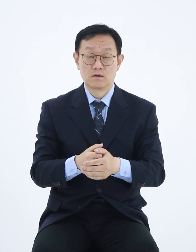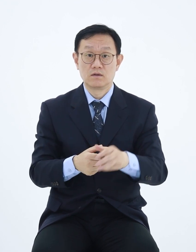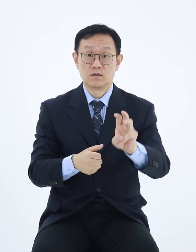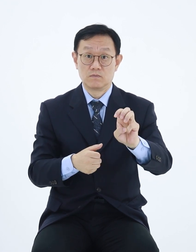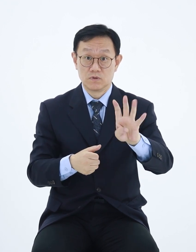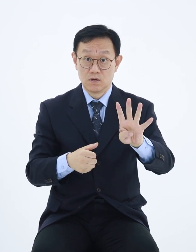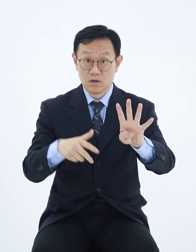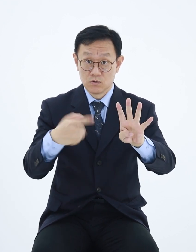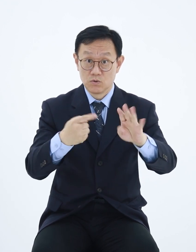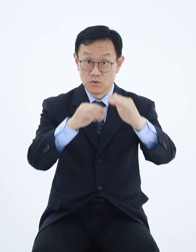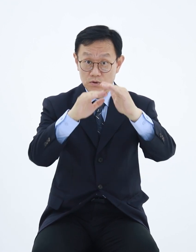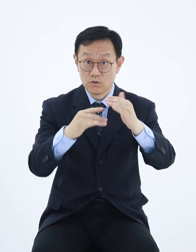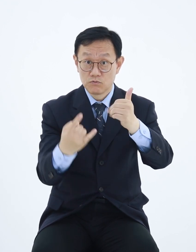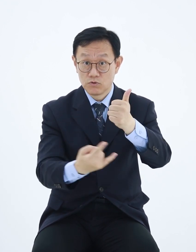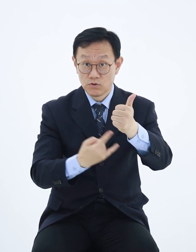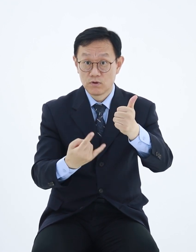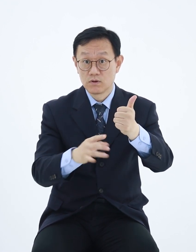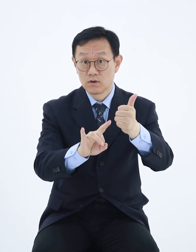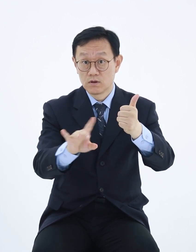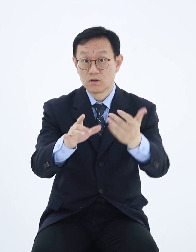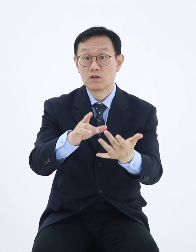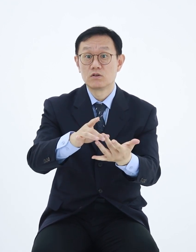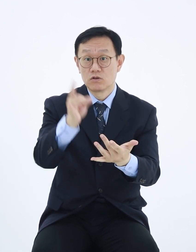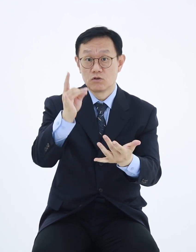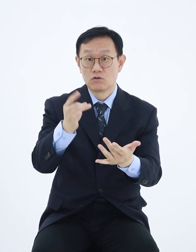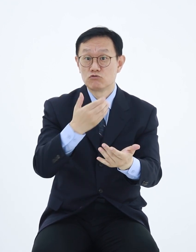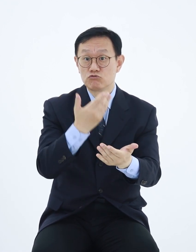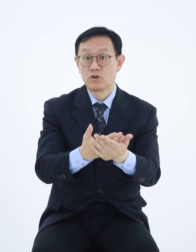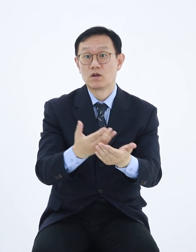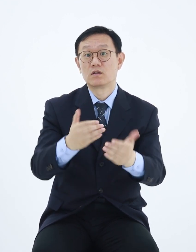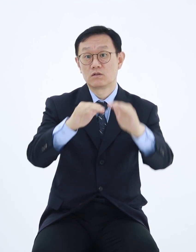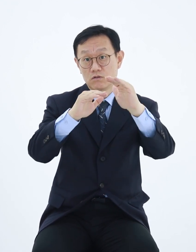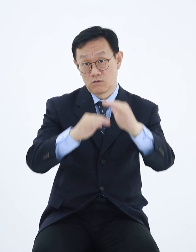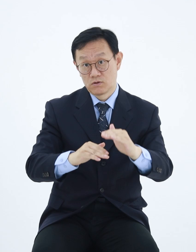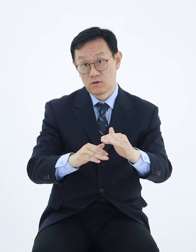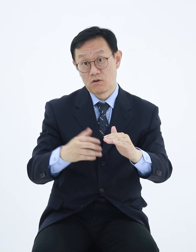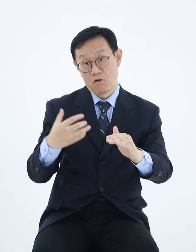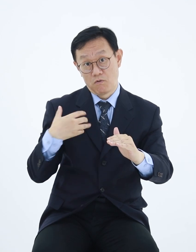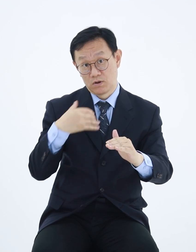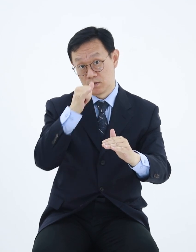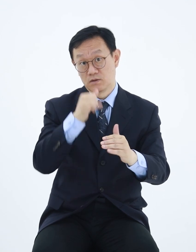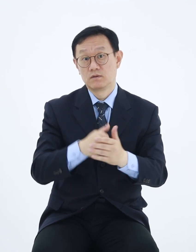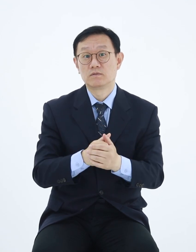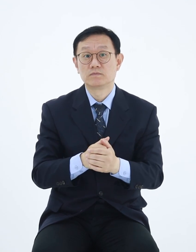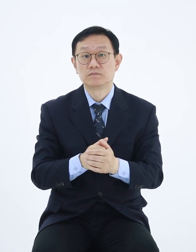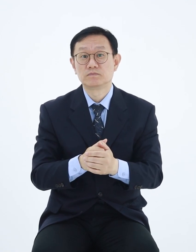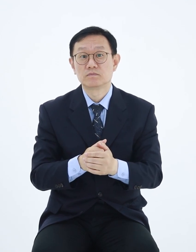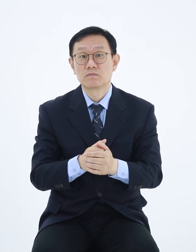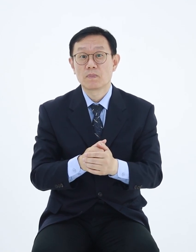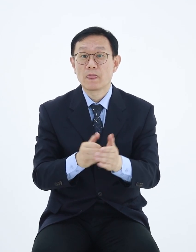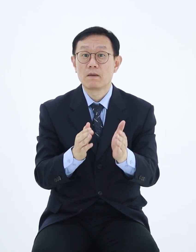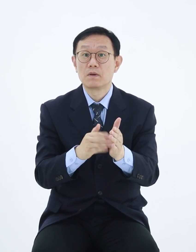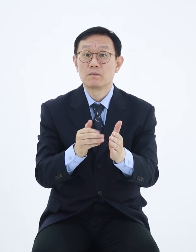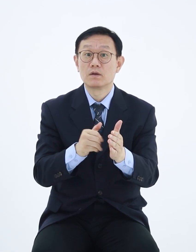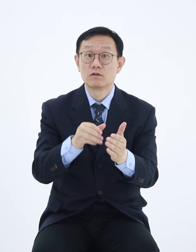제34조에는 위원회 위원들의 선출과 주요 업무 등에 관한 내용이 담겨 있습니다. 위원은 비밀 투표를 통해